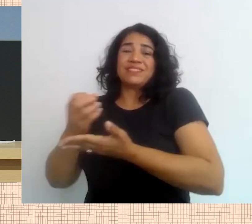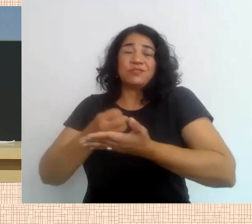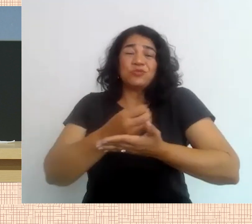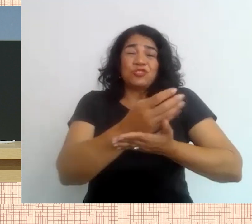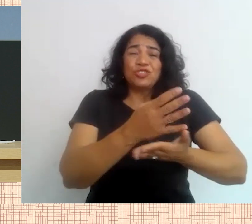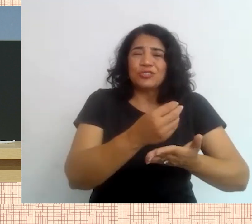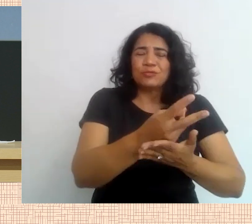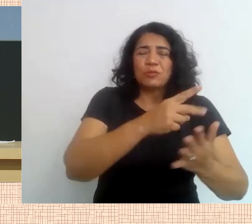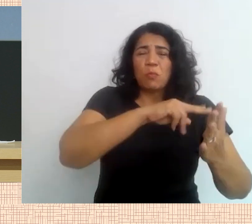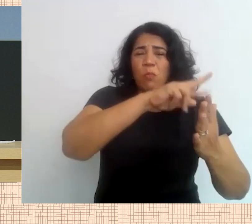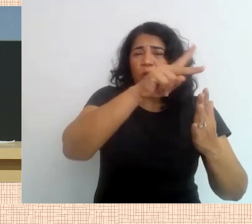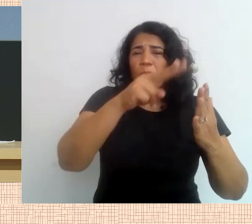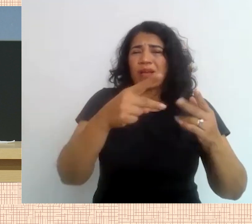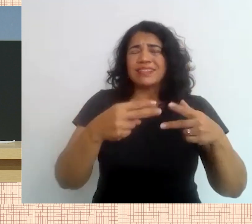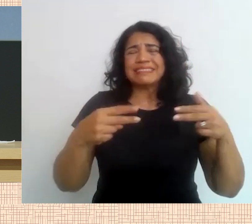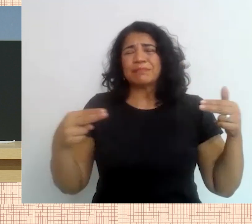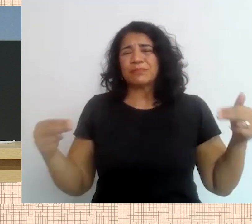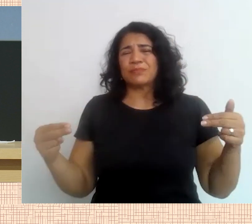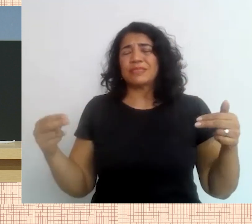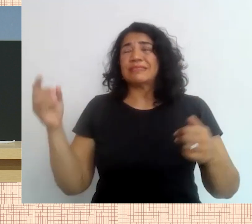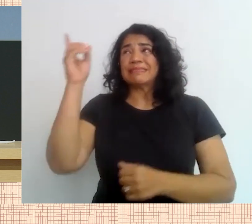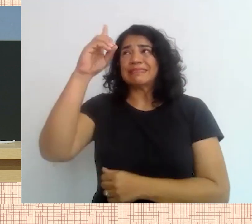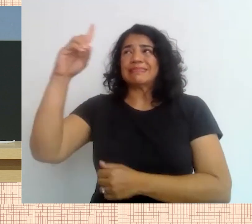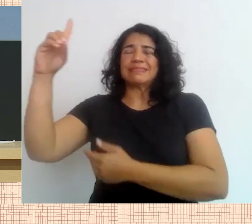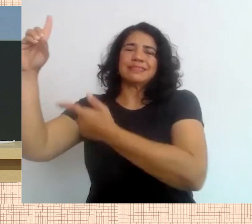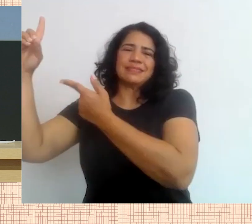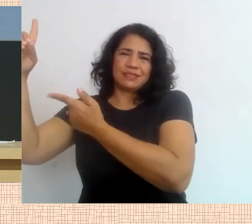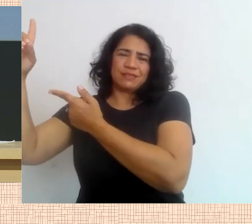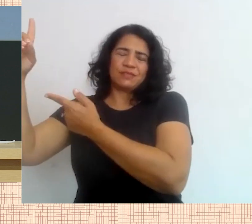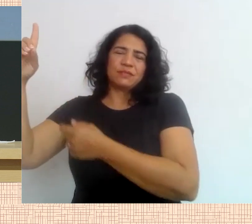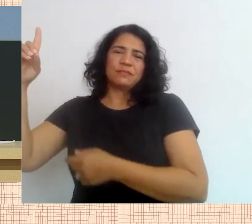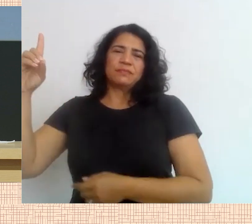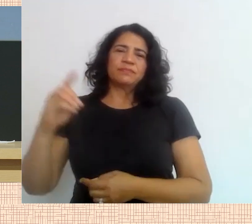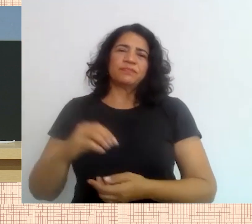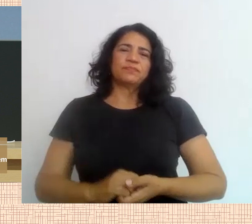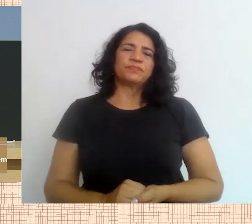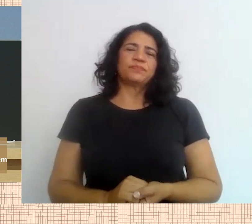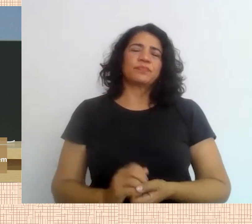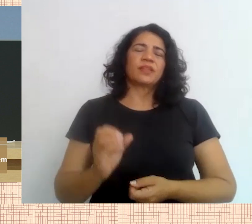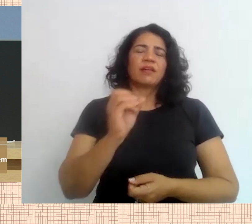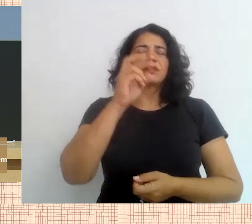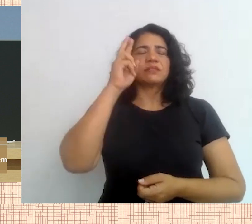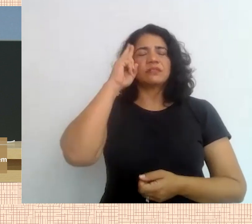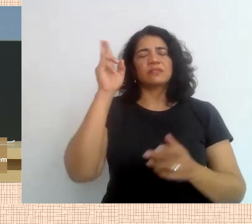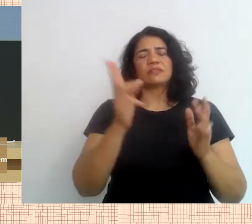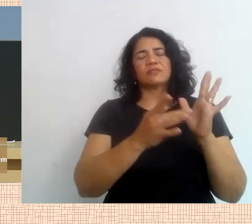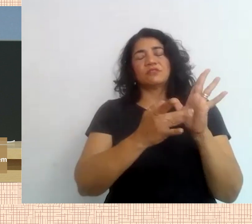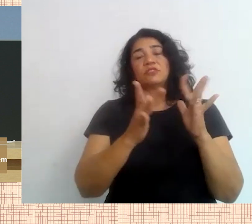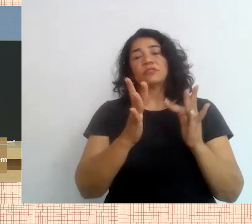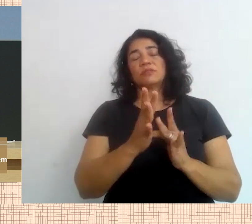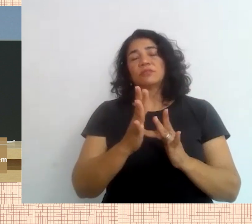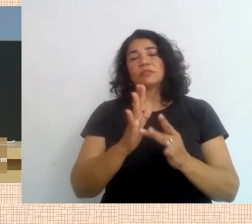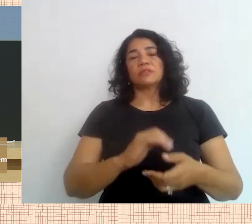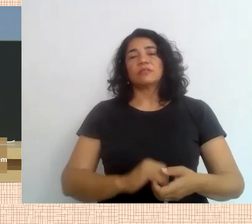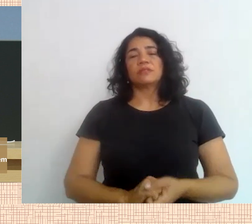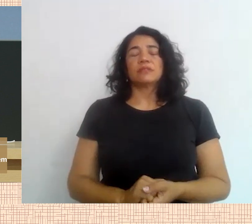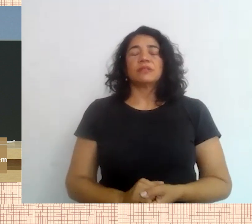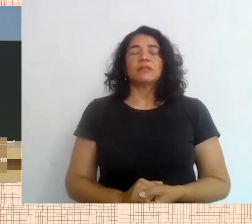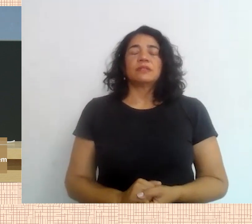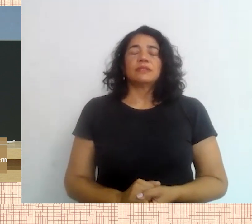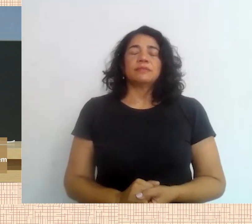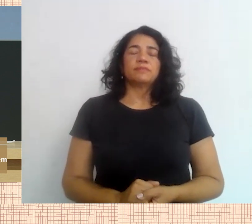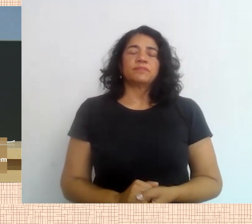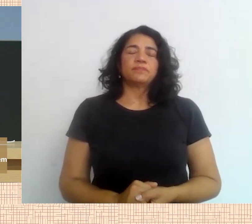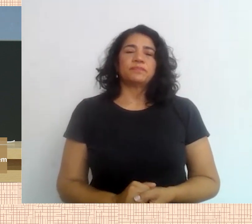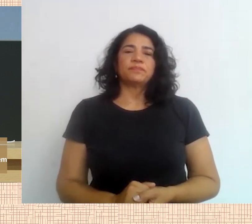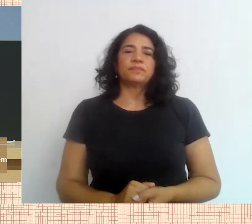em manifestar qual seja a dispensação do mistério. Irmãos, esse mistério não fica só na teoria, tem que ser